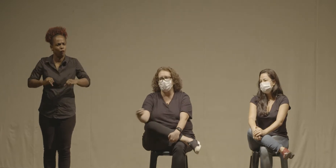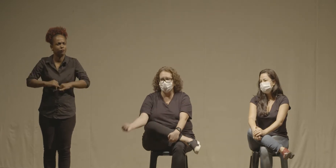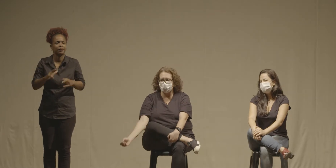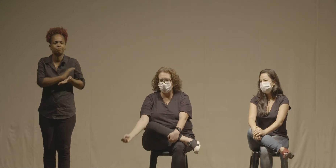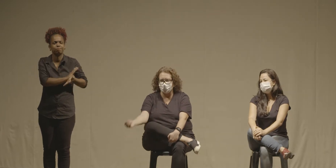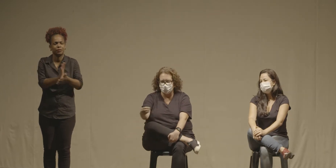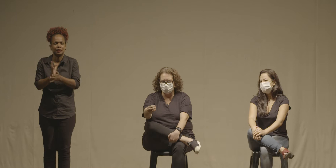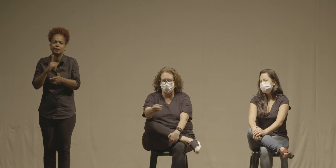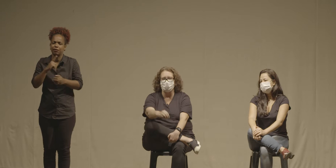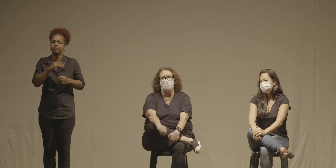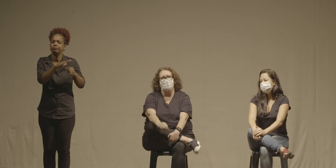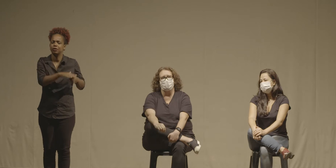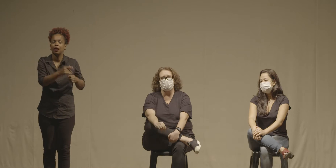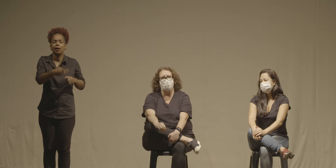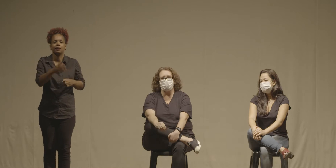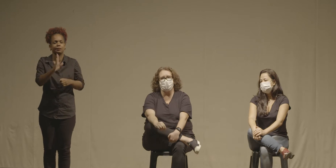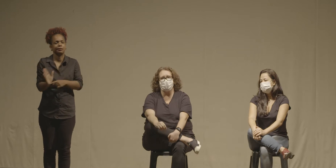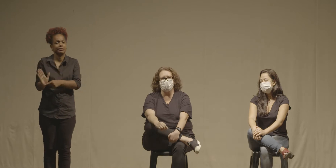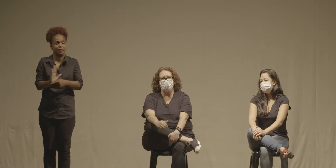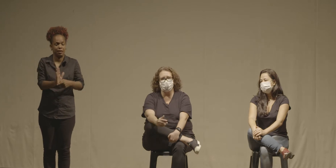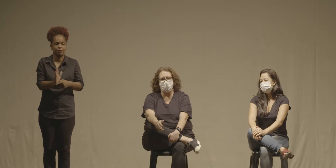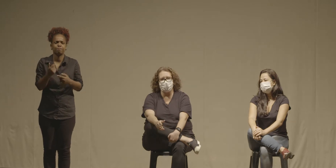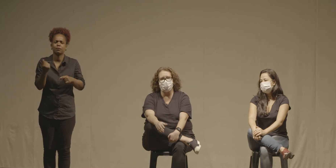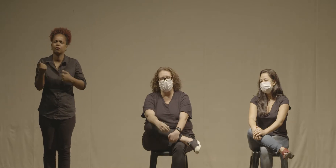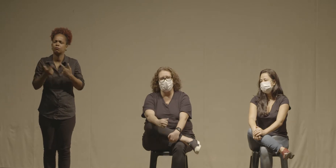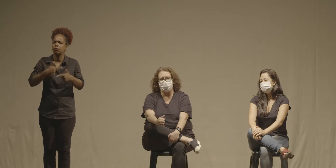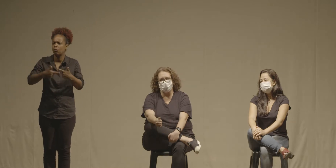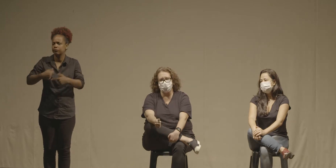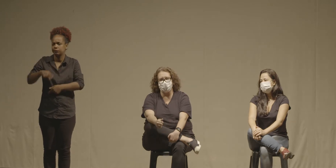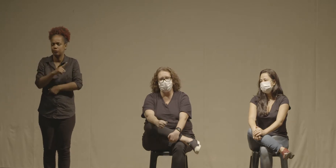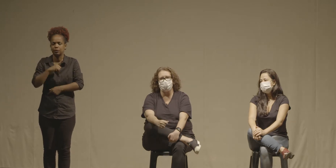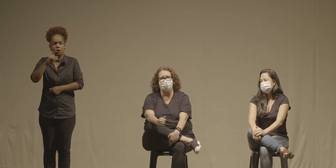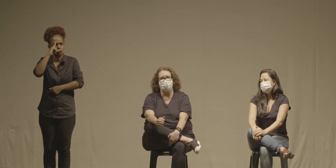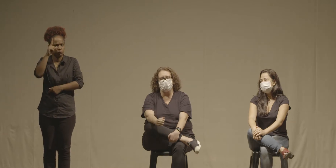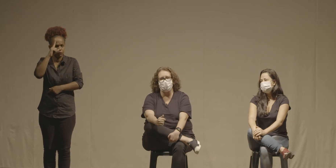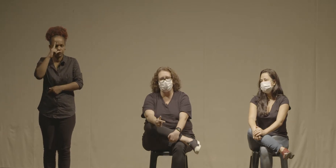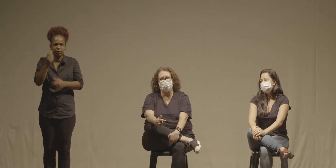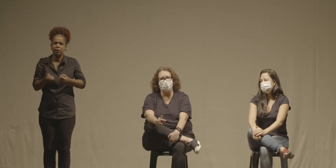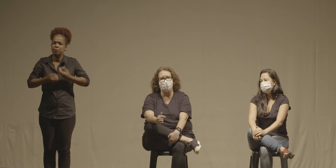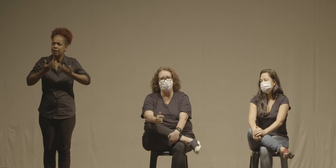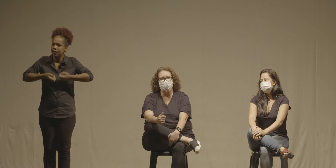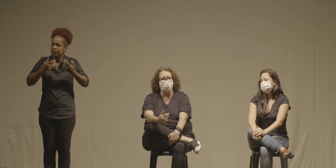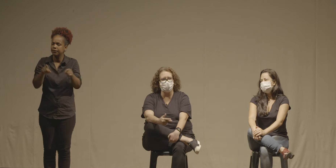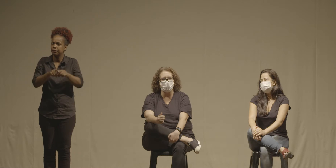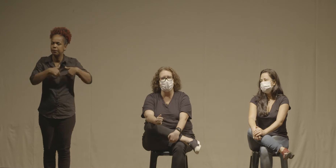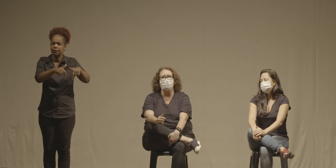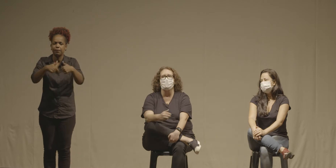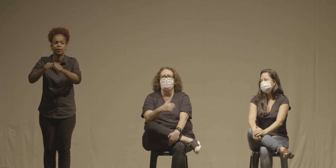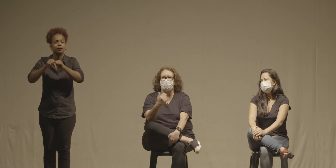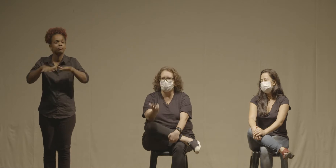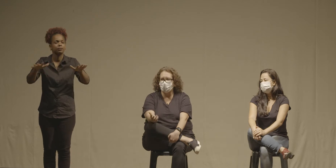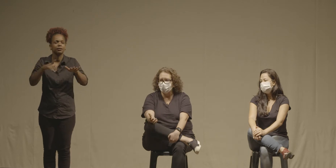no cinema nacional, né? Então, assim, é a nossa luta diária para produzir, realizar,